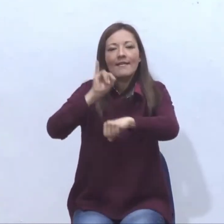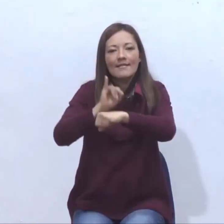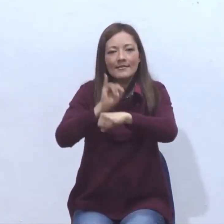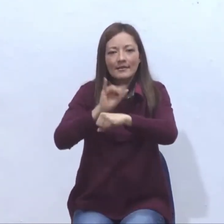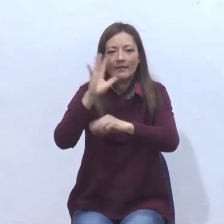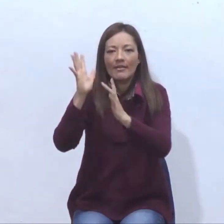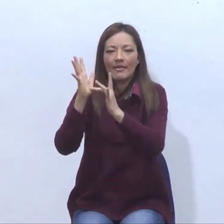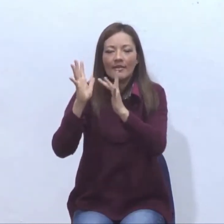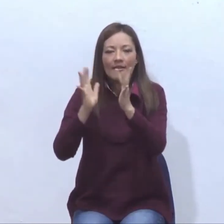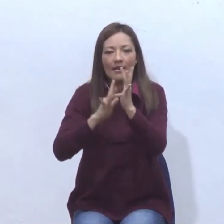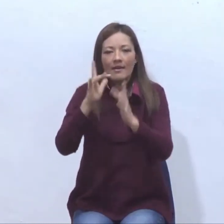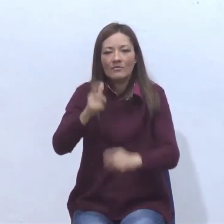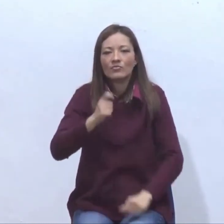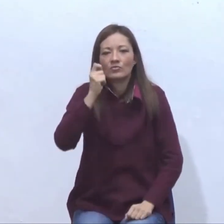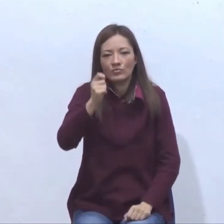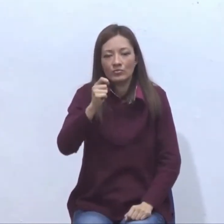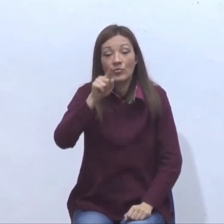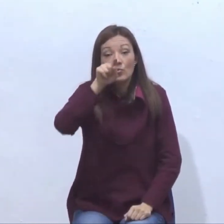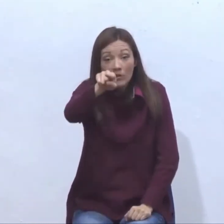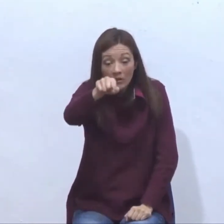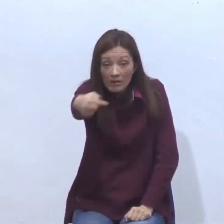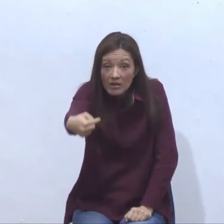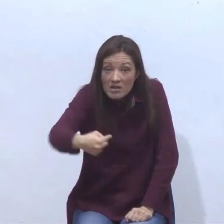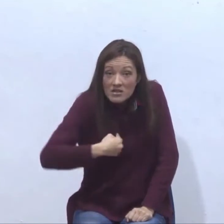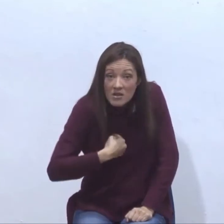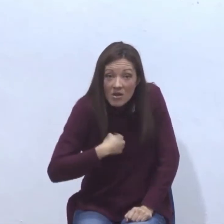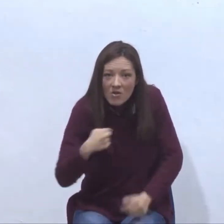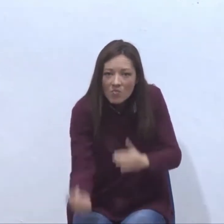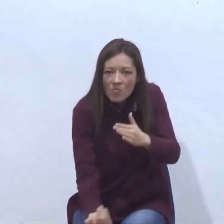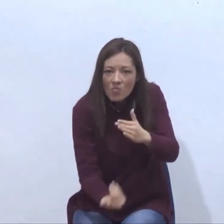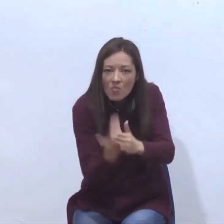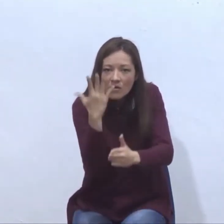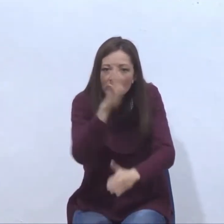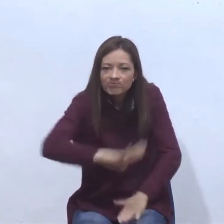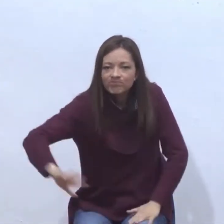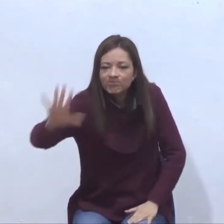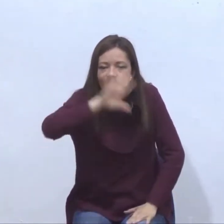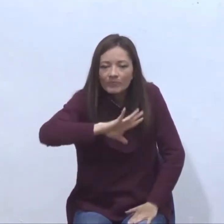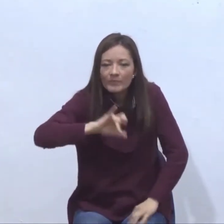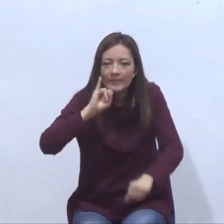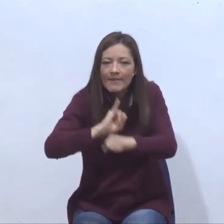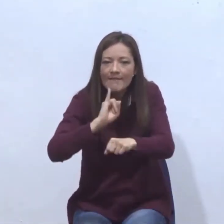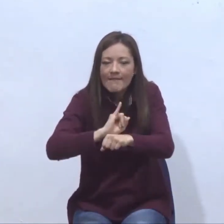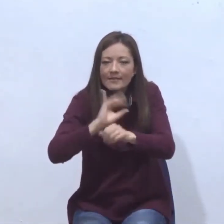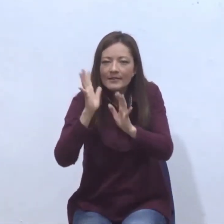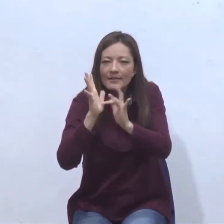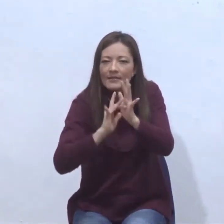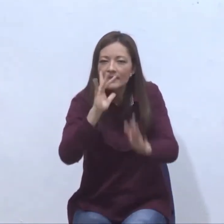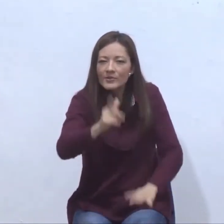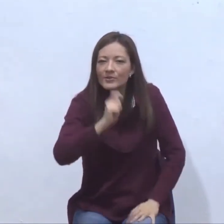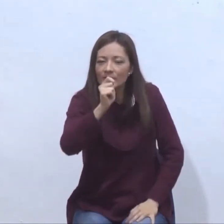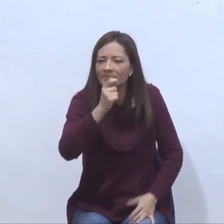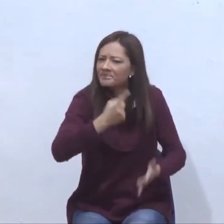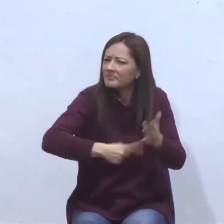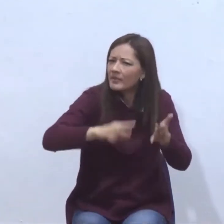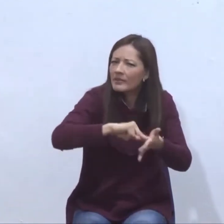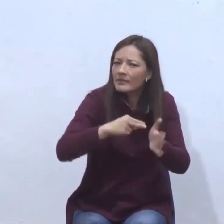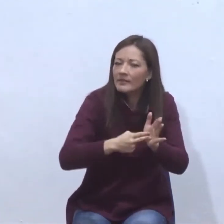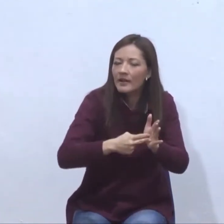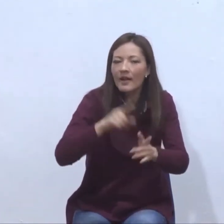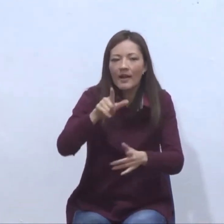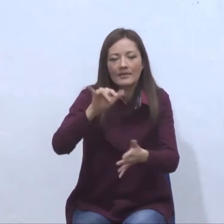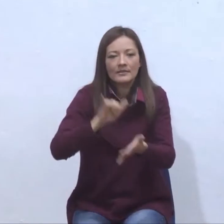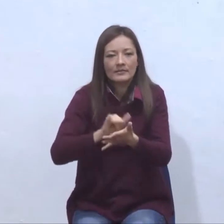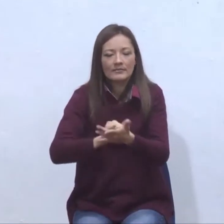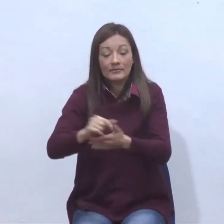de Jesucristo. Usted y yo, la nueva nación, Iglesia de Jesucristo. Es decir, que así como